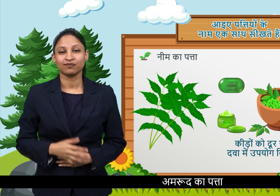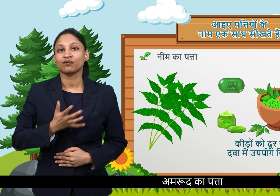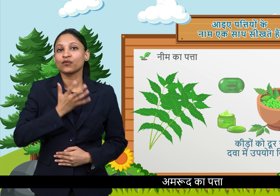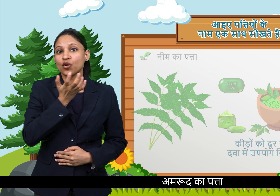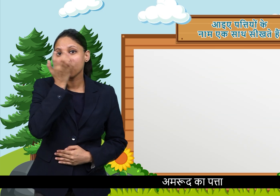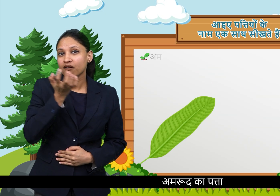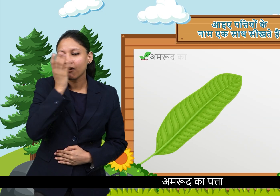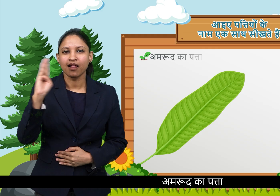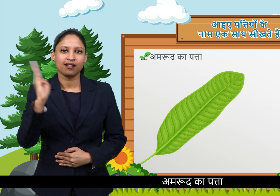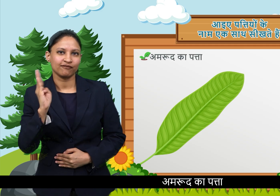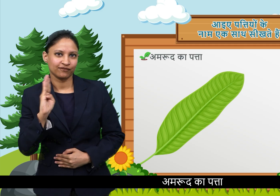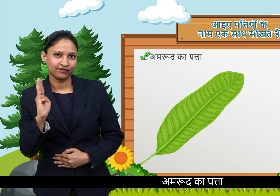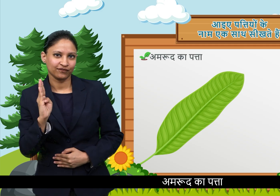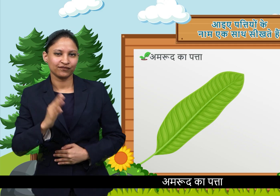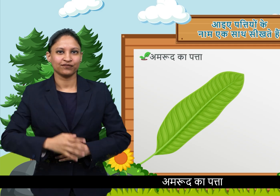अमरूद का पत्ता,